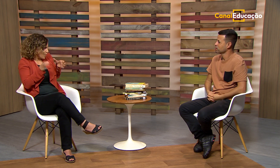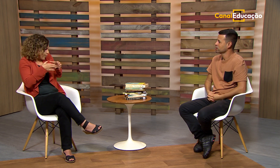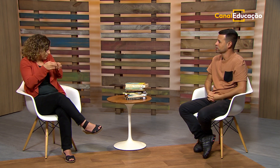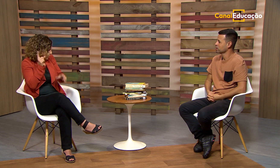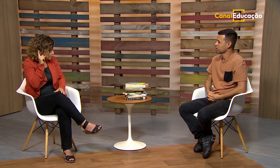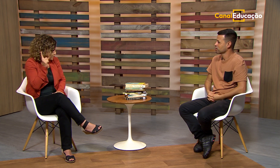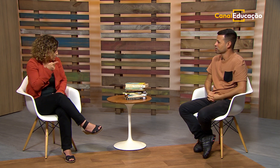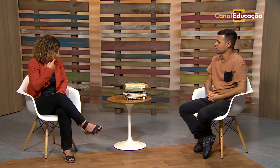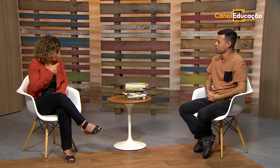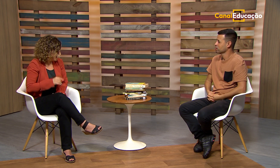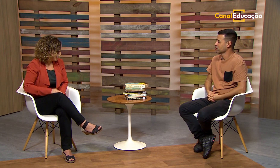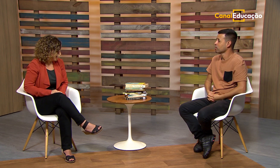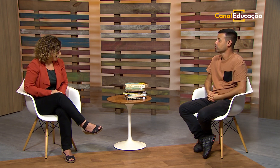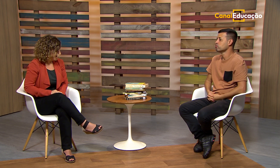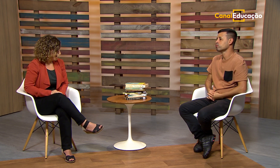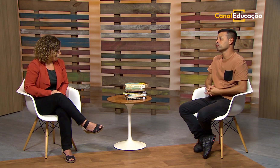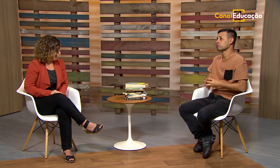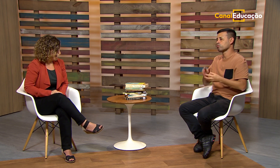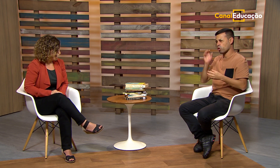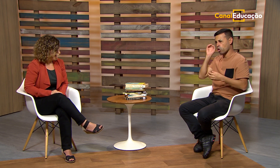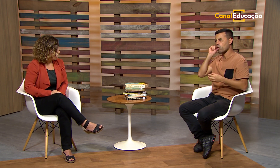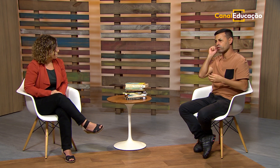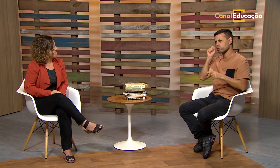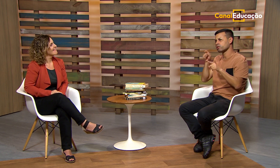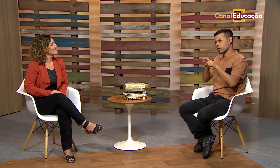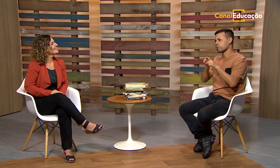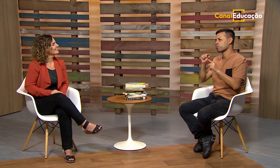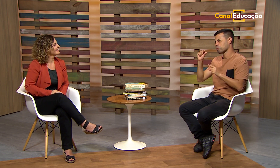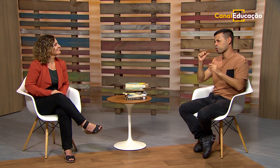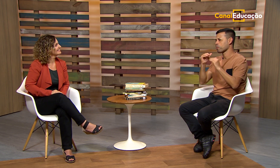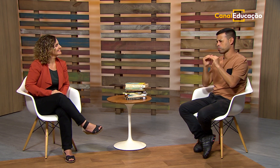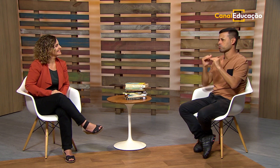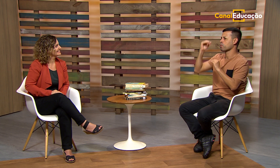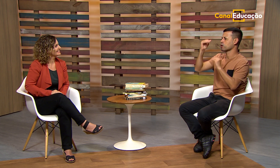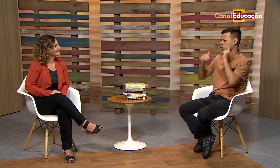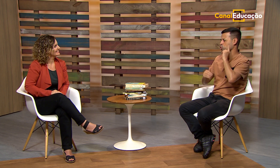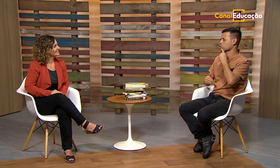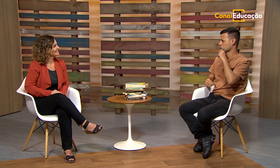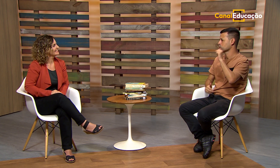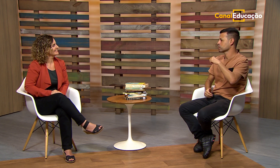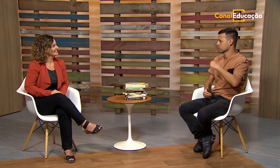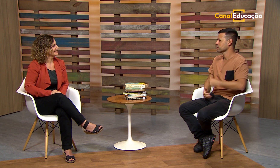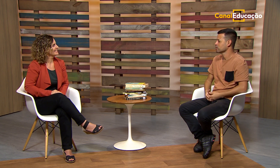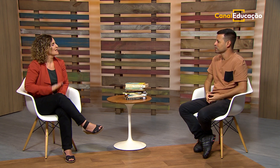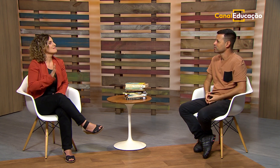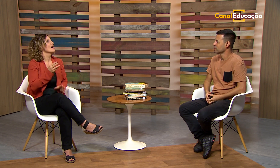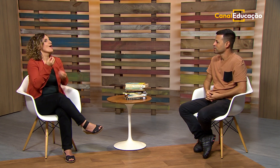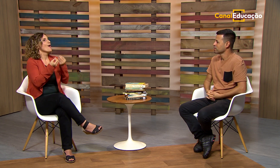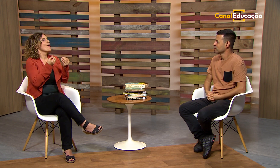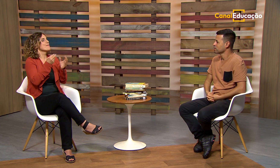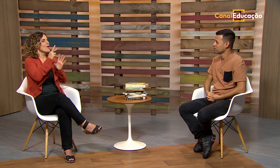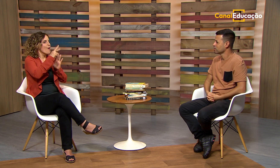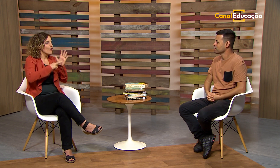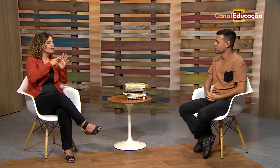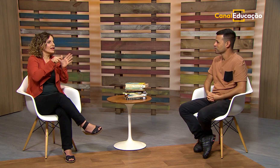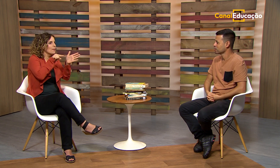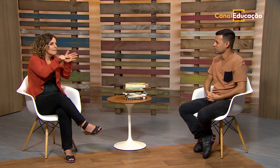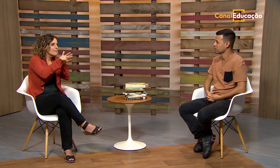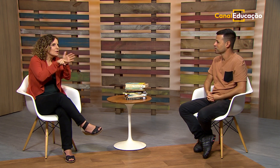dos convidados era integrante da comunidade surda? Sim, a maioria era de surdos. Certo. E mesmo